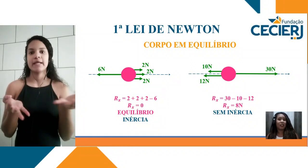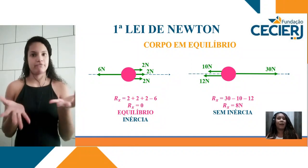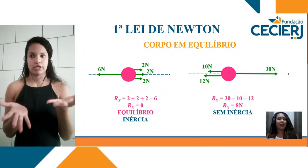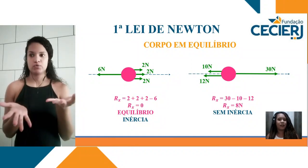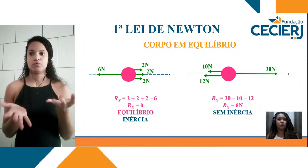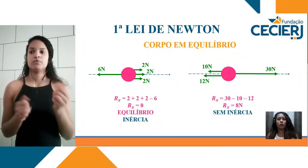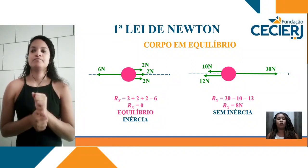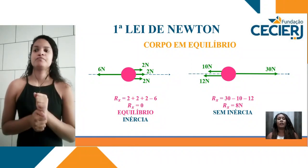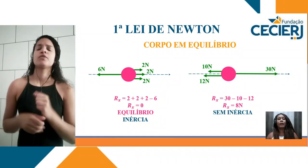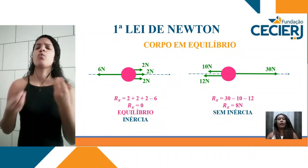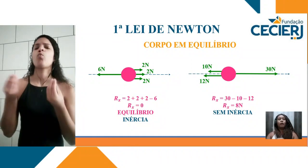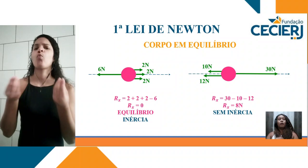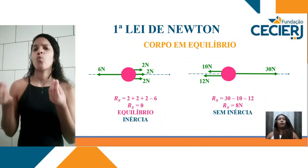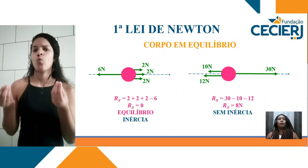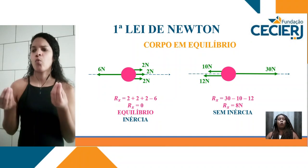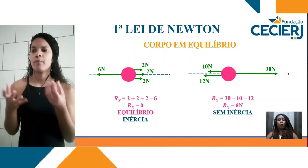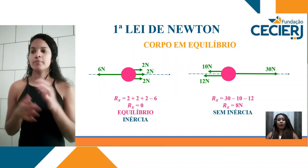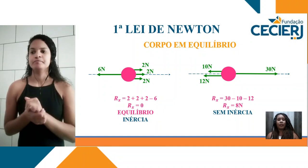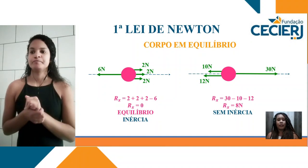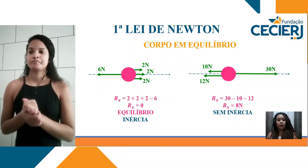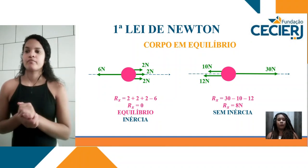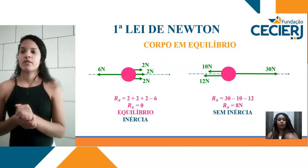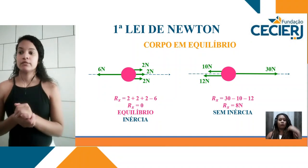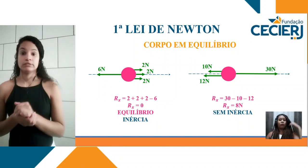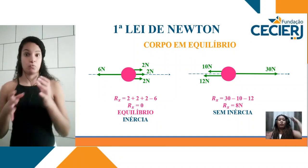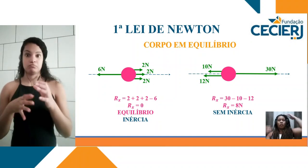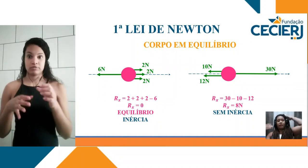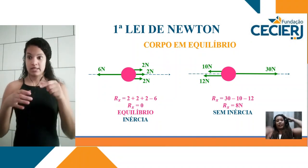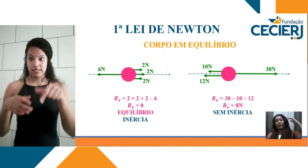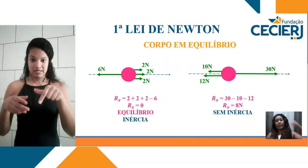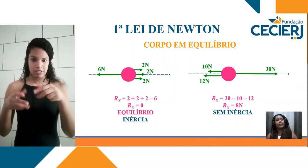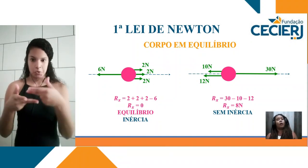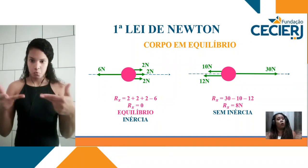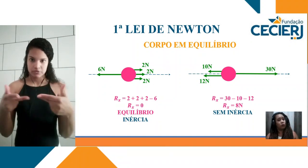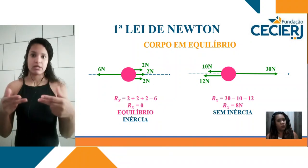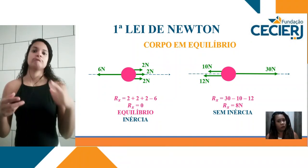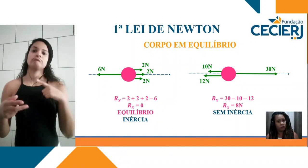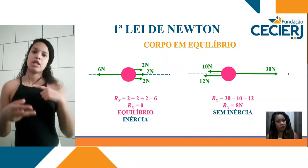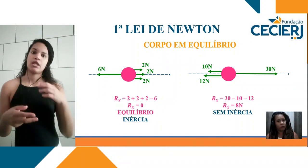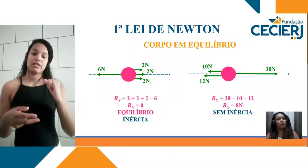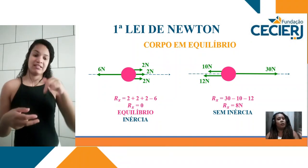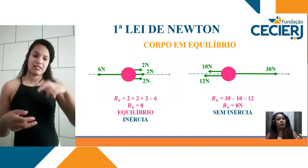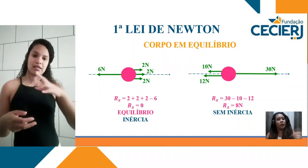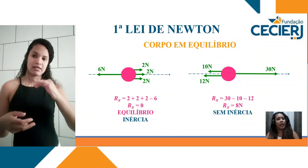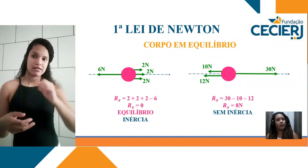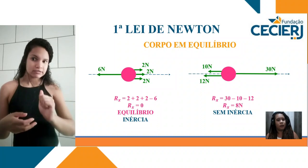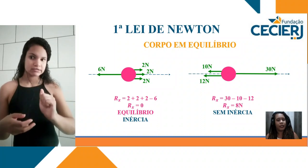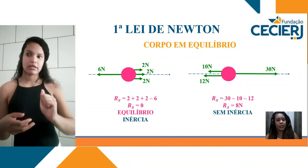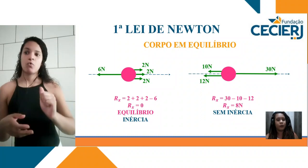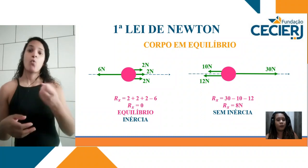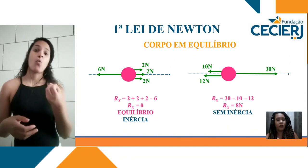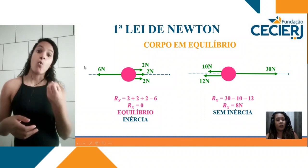gente trabalha isso? Então, a gente vai trabalhar um corpo em equilíbrio, ou seja, ele vai estar na inércia ou não, se não inércia,